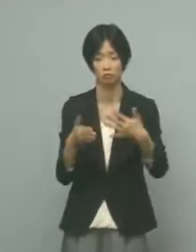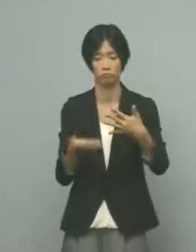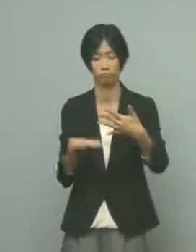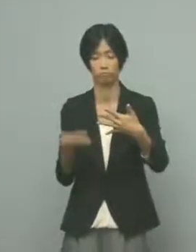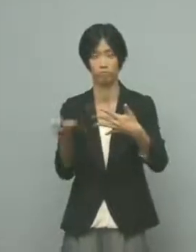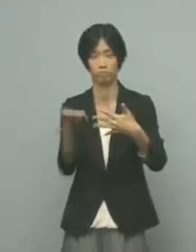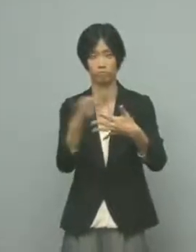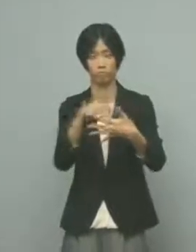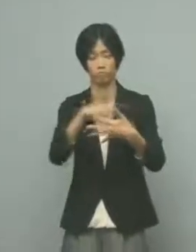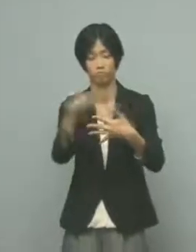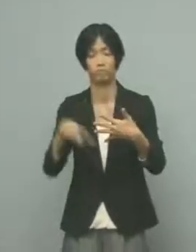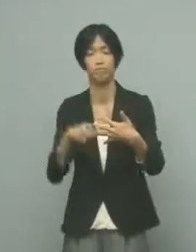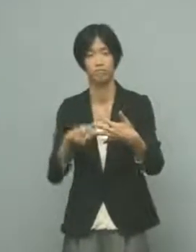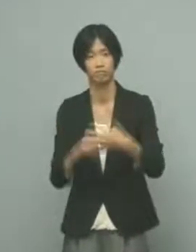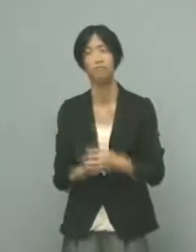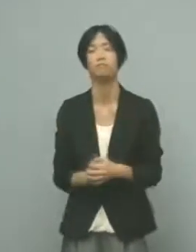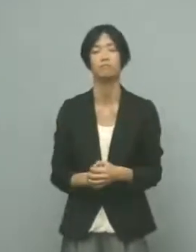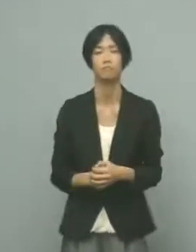5段階の、